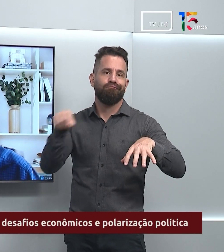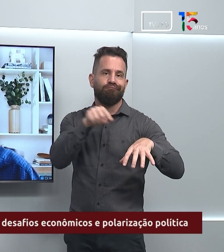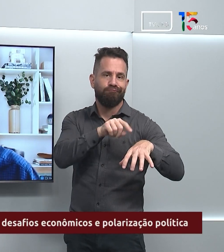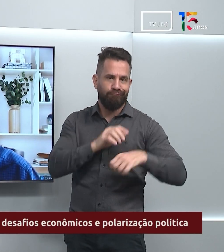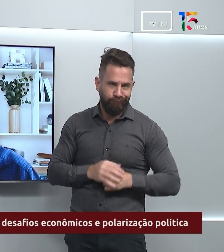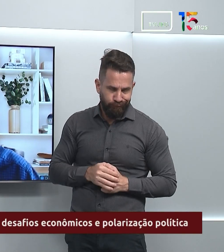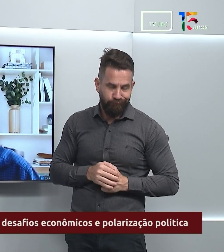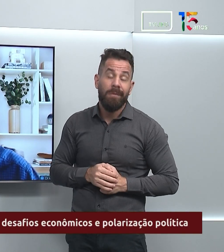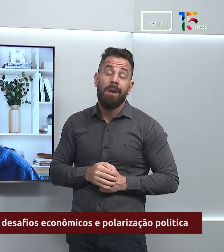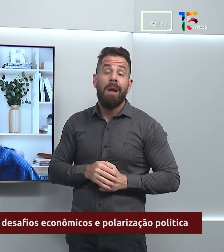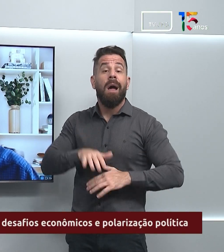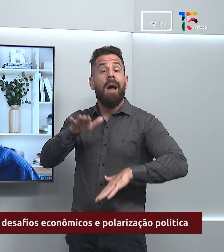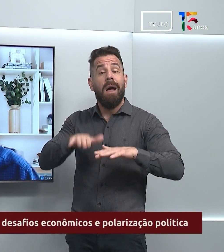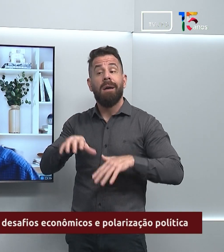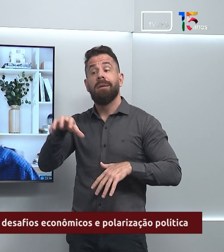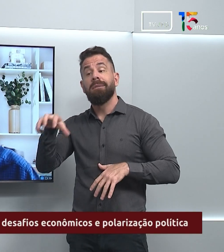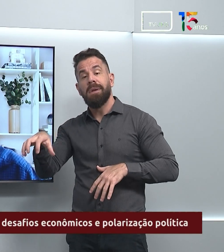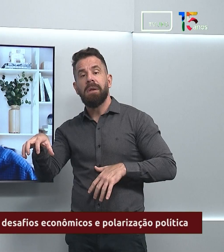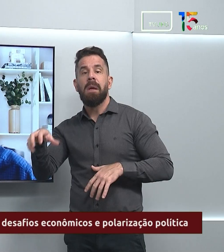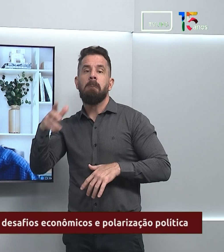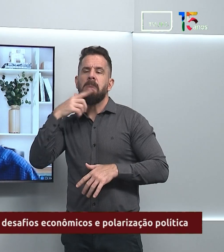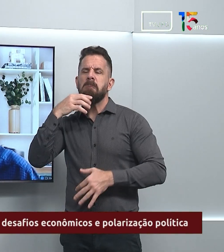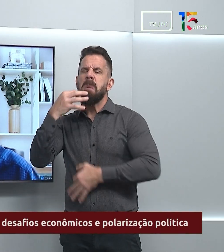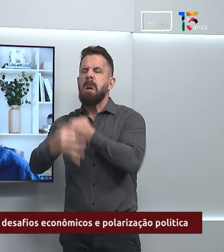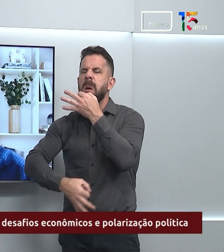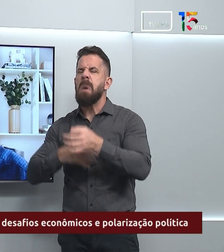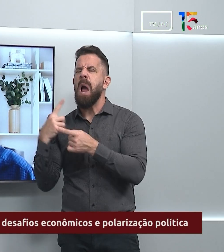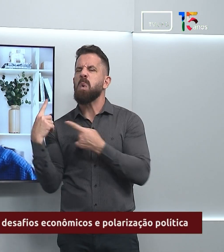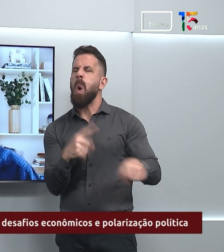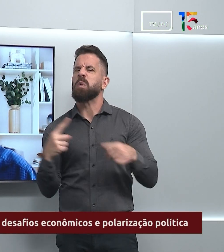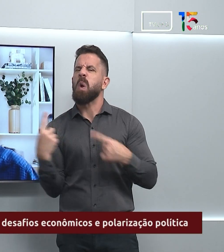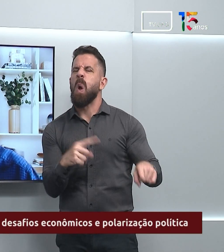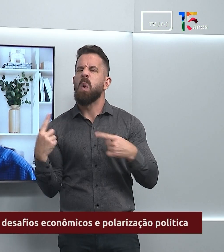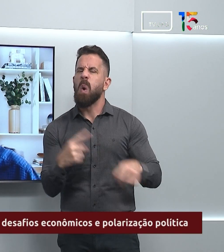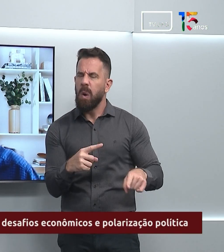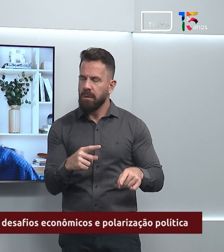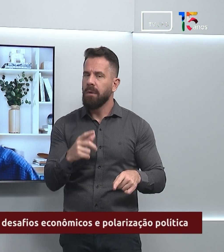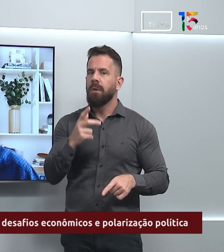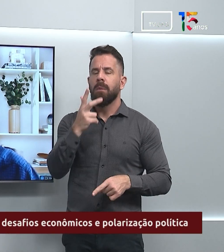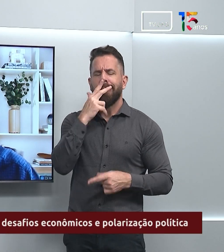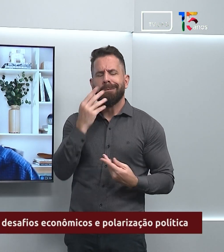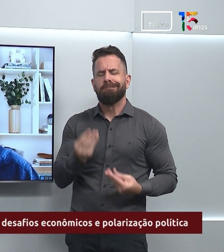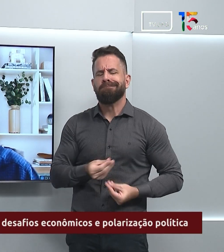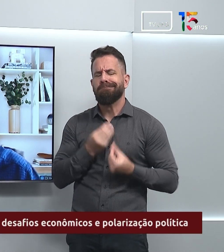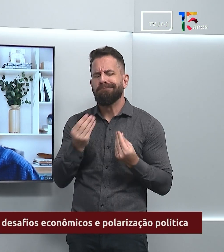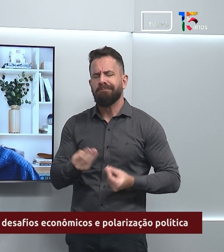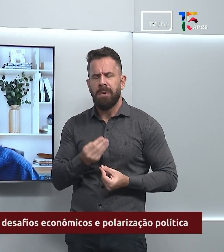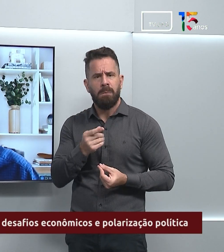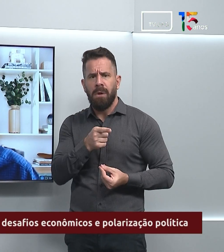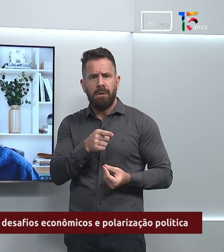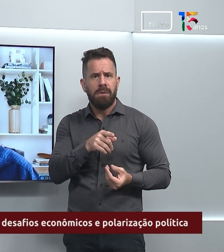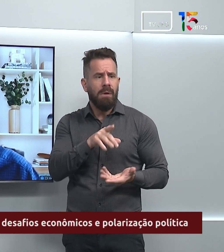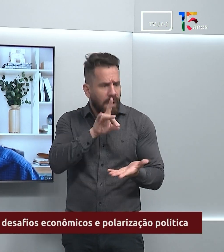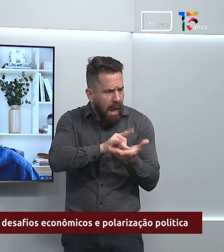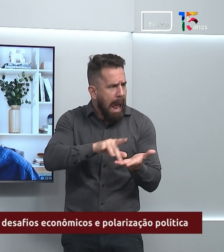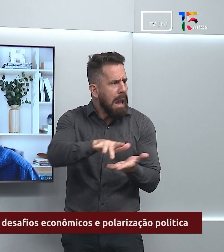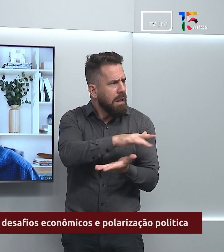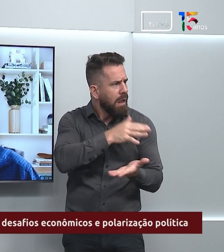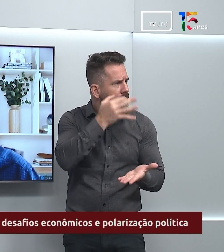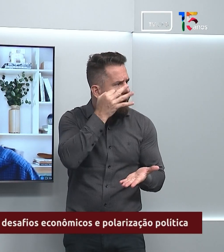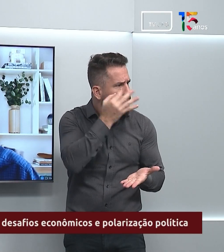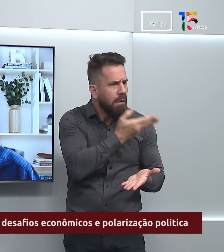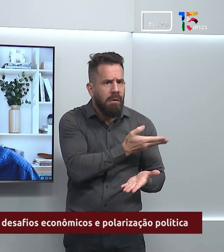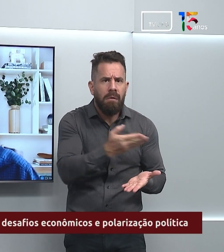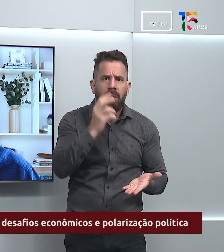vezes, totalmente descabidas da realidade, né? Quase de uma realidade paralela, e isso